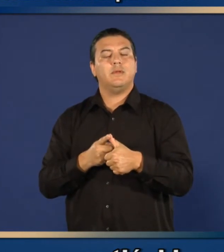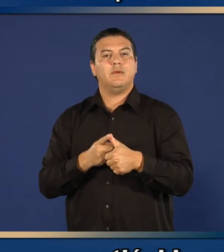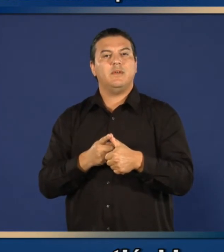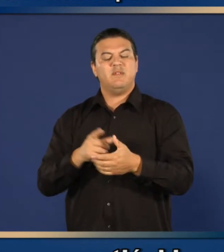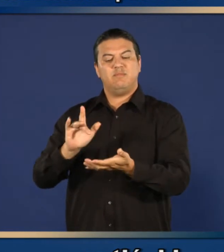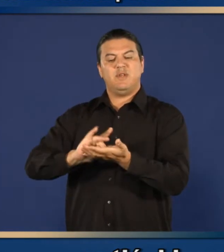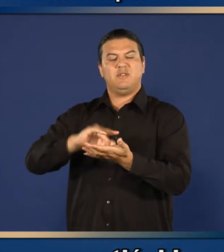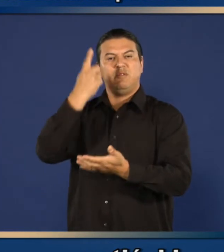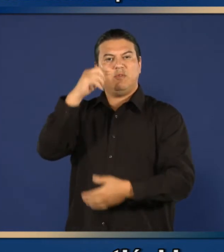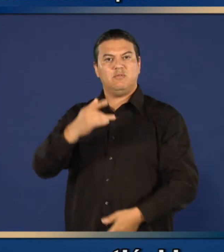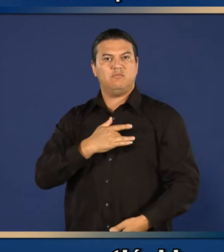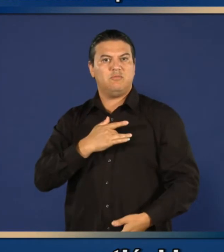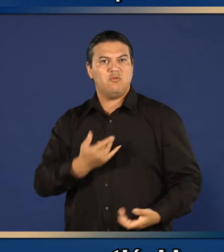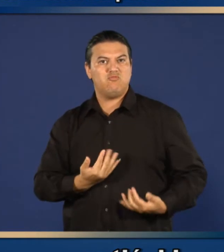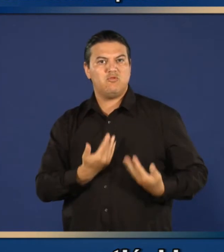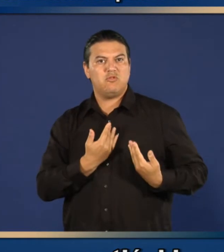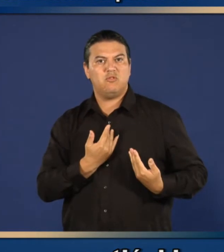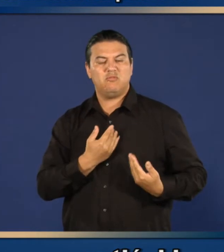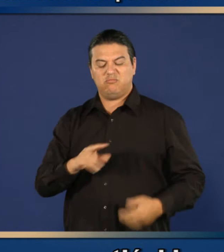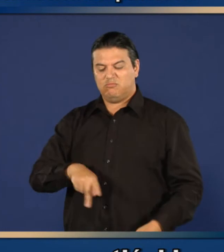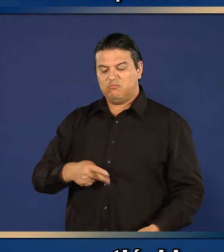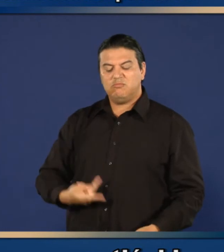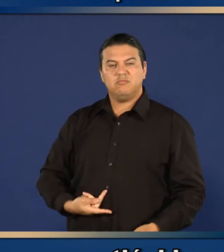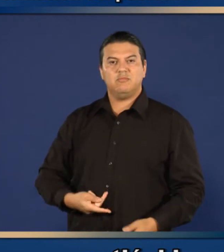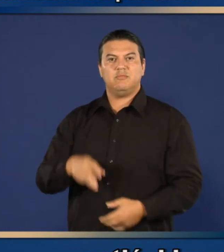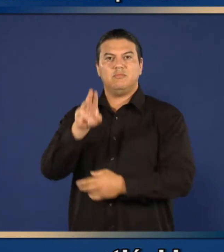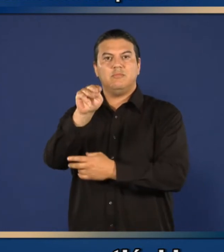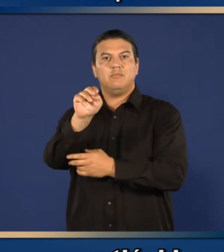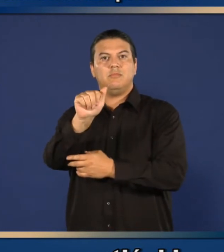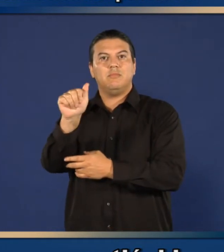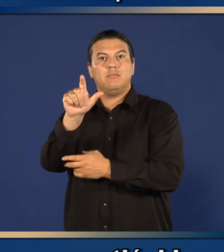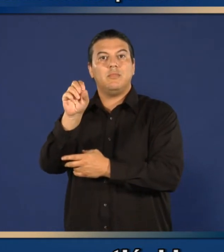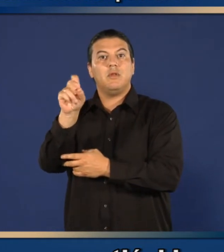antiácidos como max o my lancha